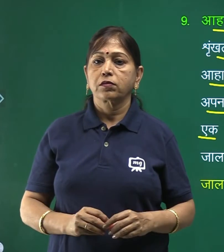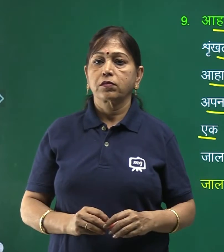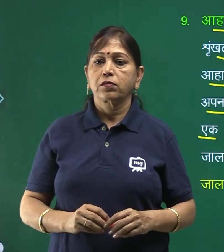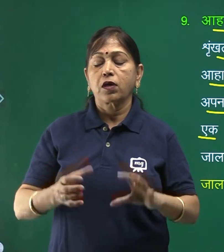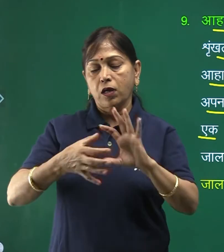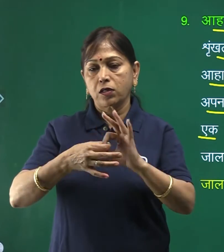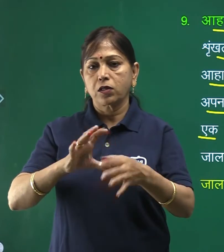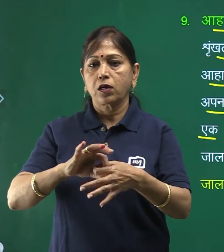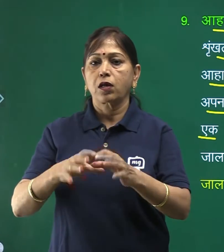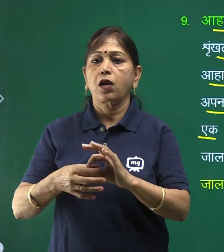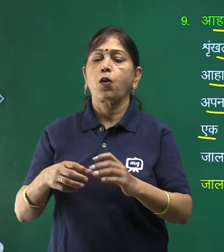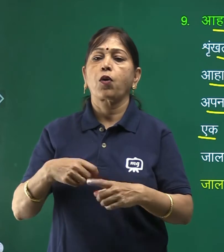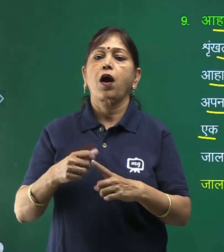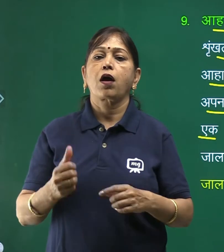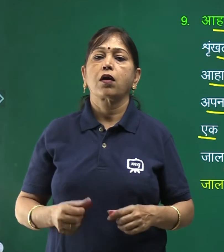श्रृंखलाओं का